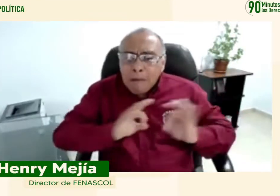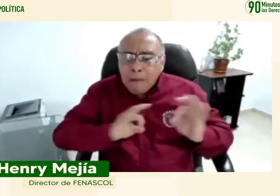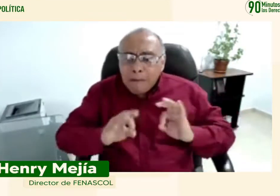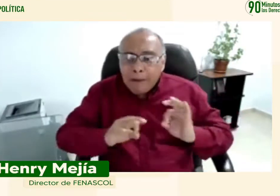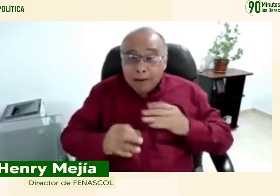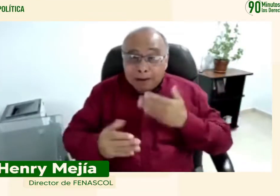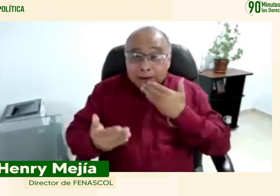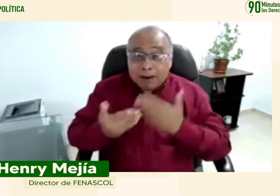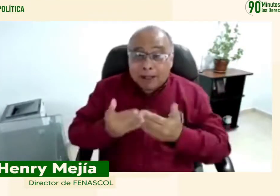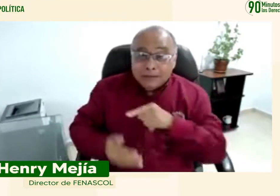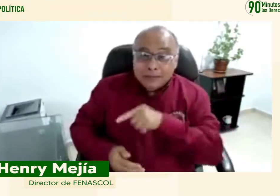fundación